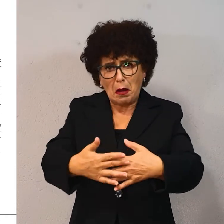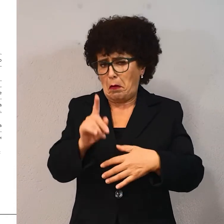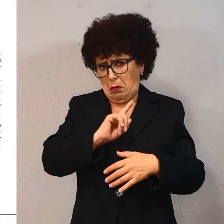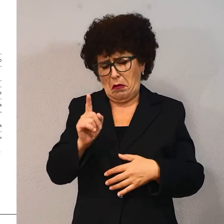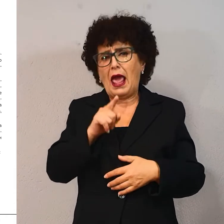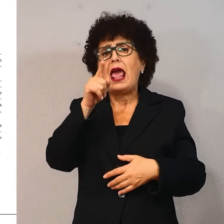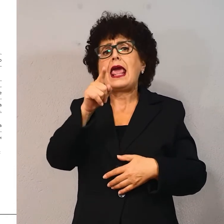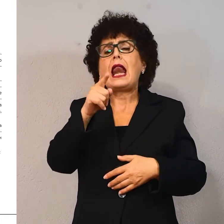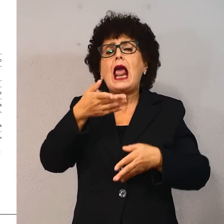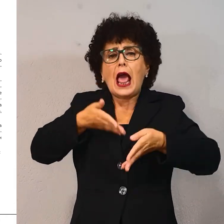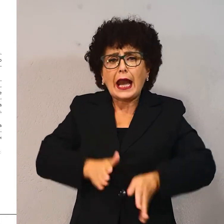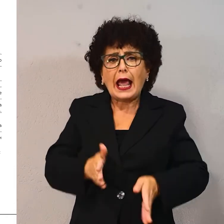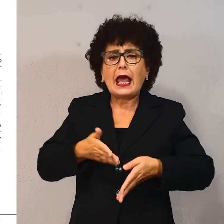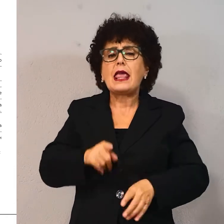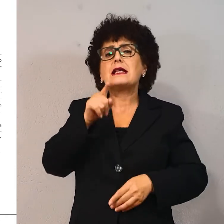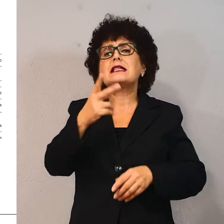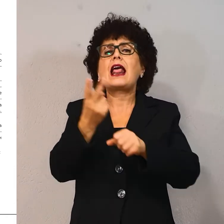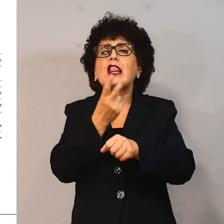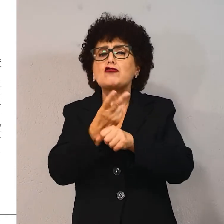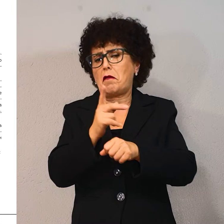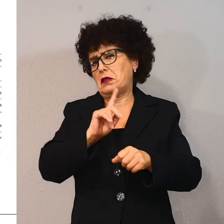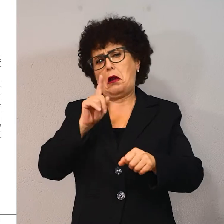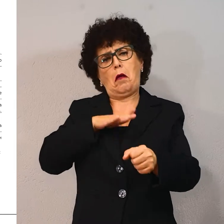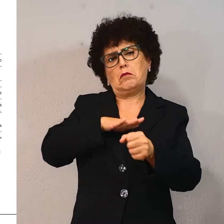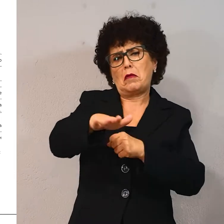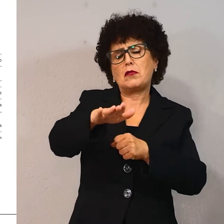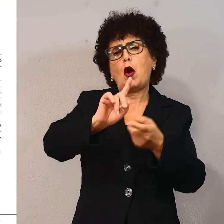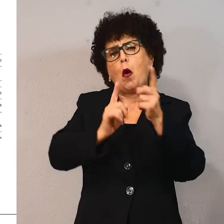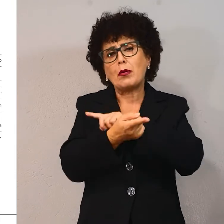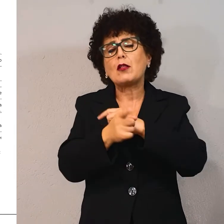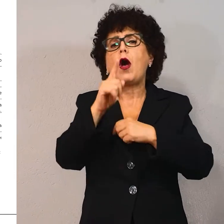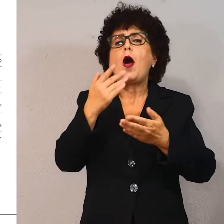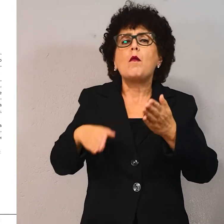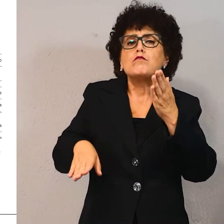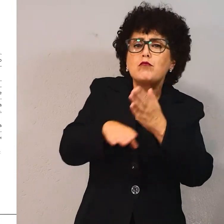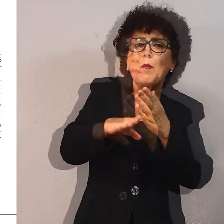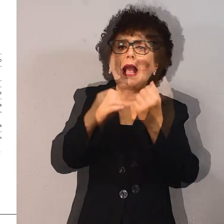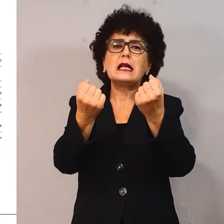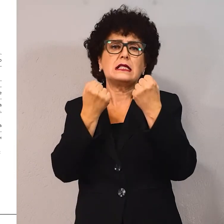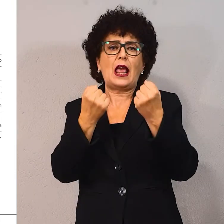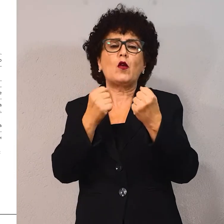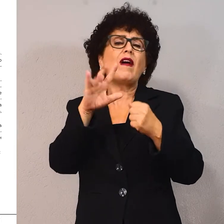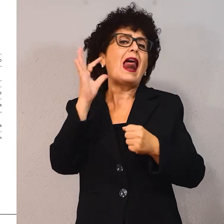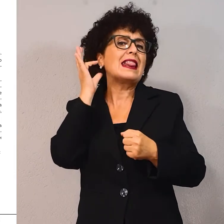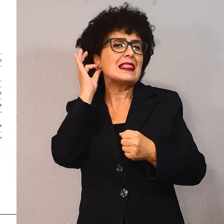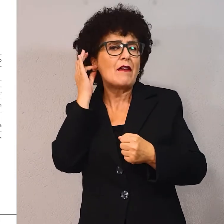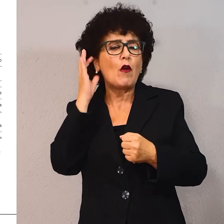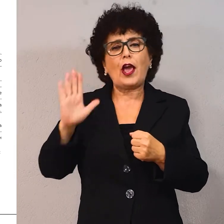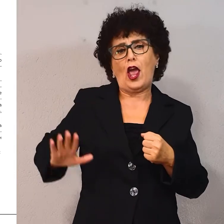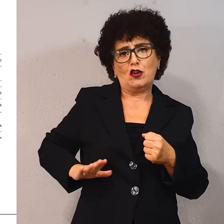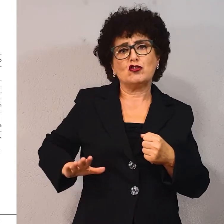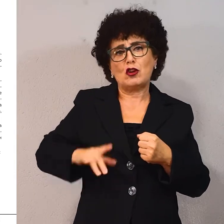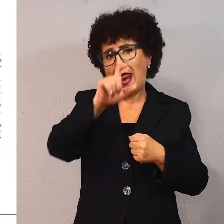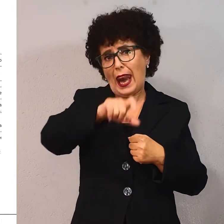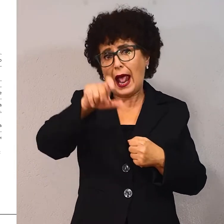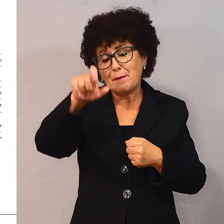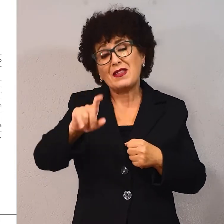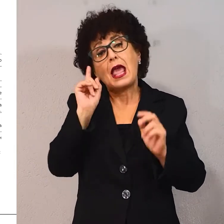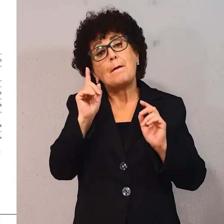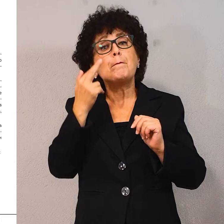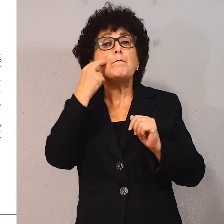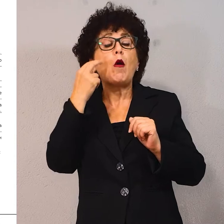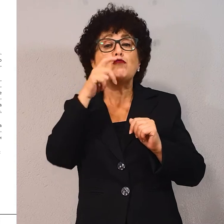на наталитетот на државата. Напротив, придонесува за зајакнување на девојките и жените, но и